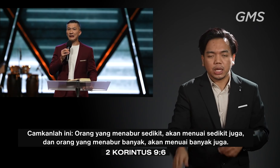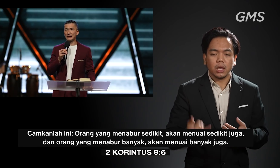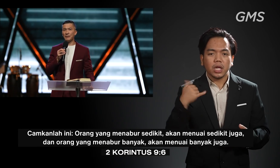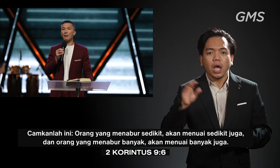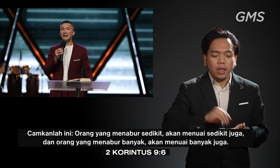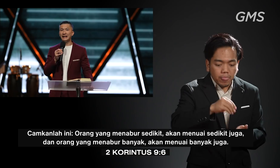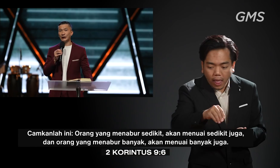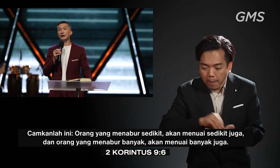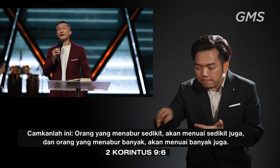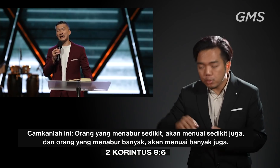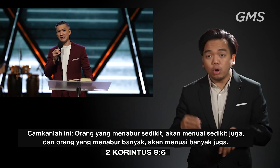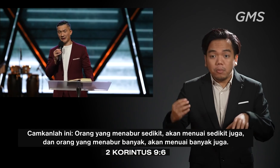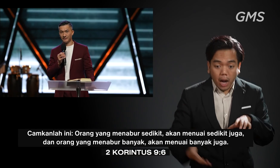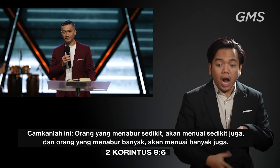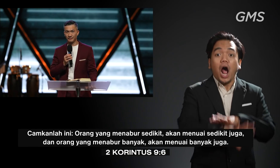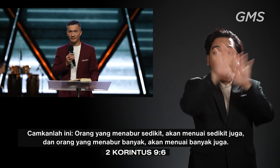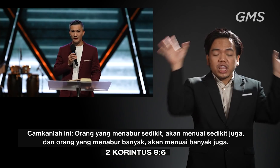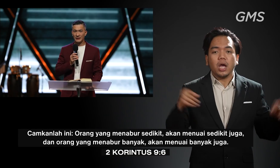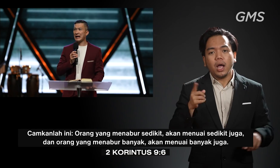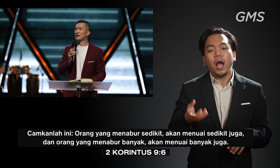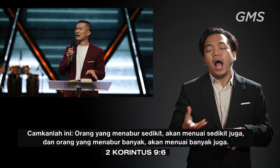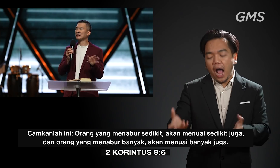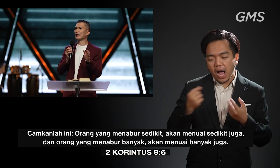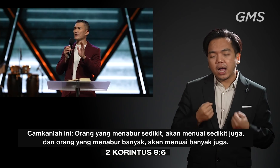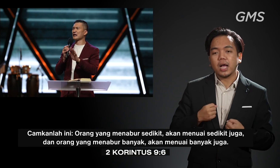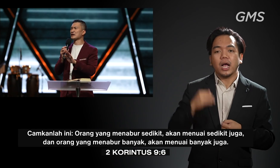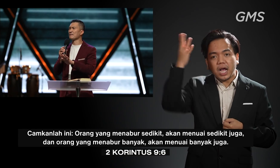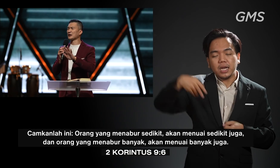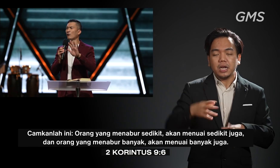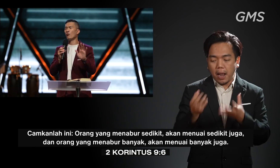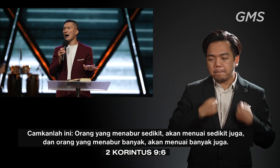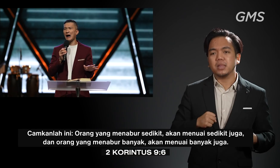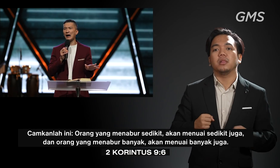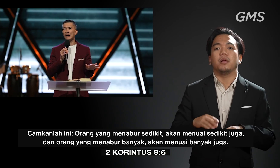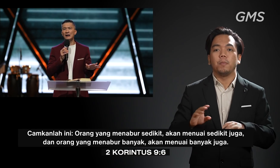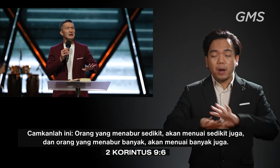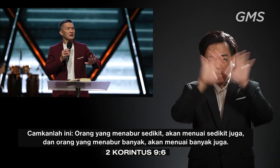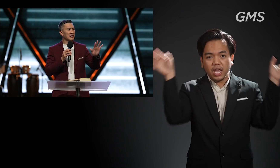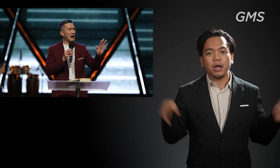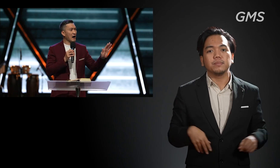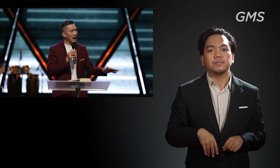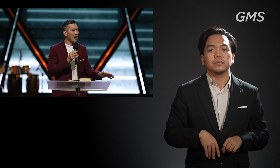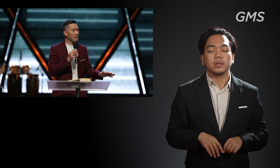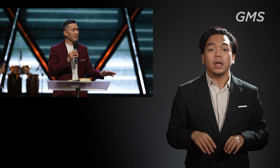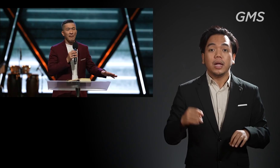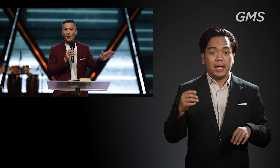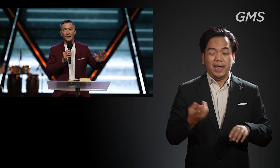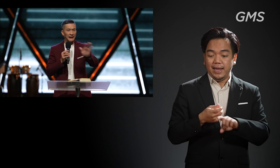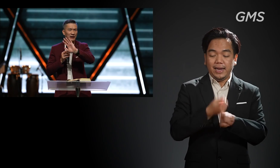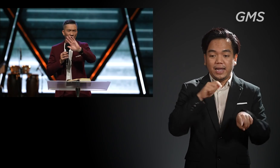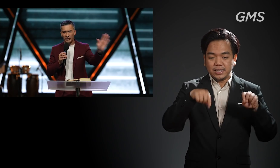sini kita mengerti bahwa benih itu investasi. Saya nggak bicara tentang investasi mata uang,